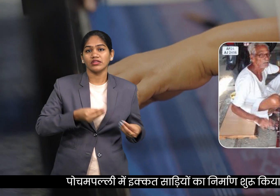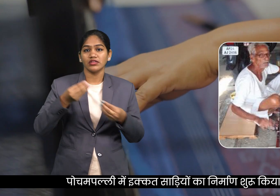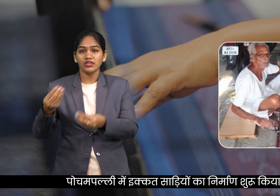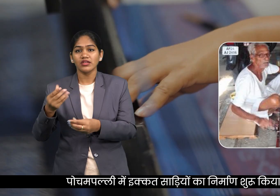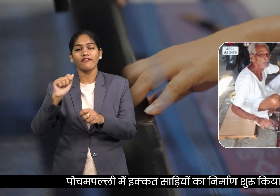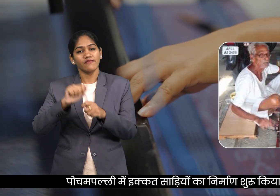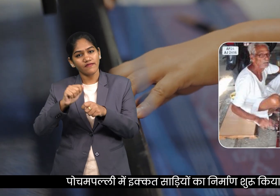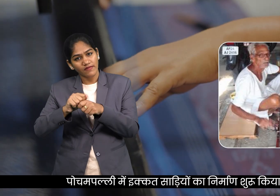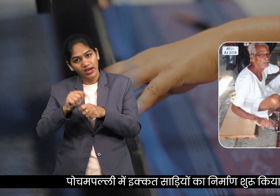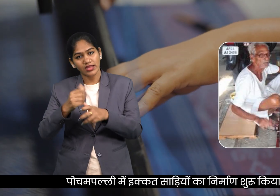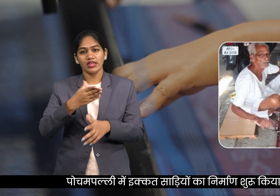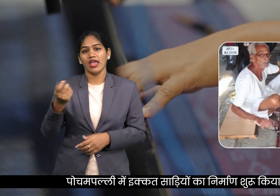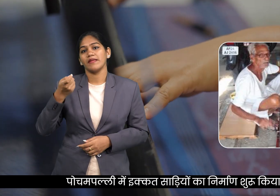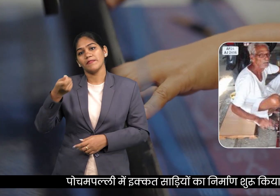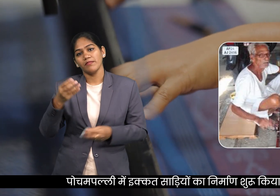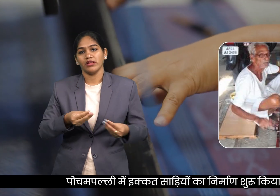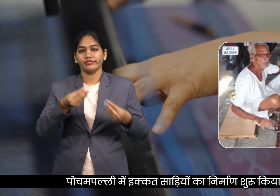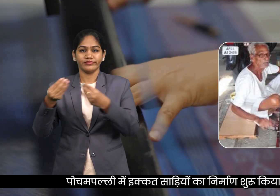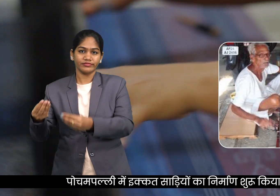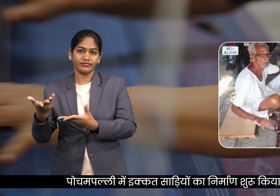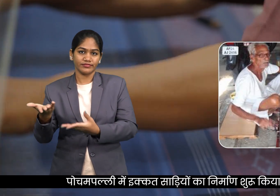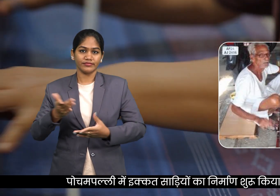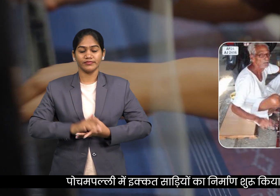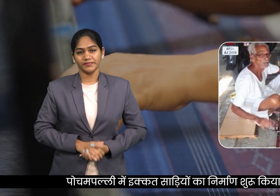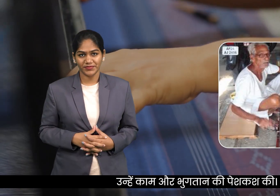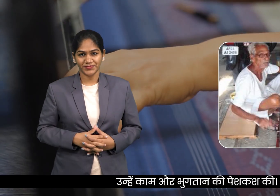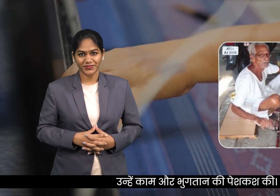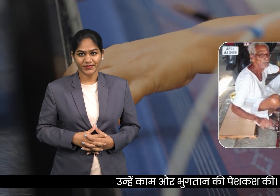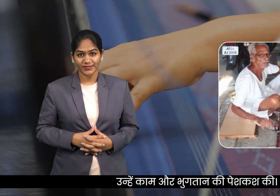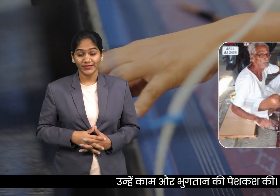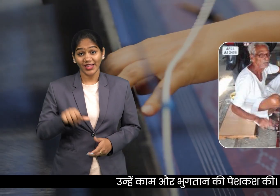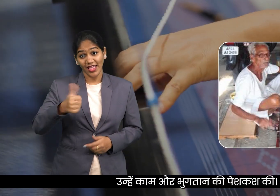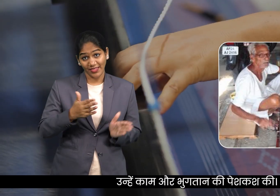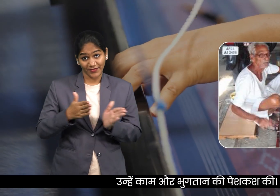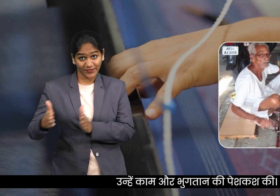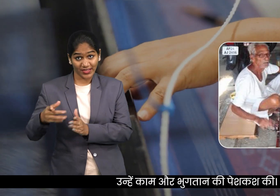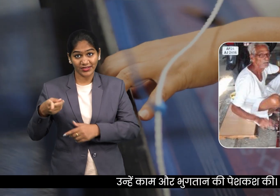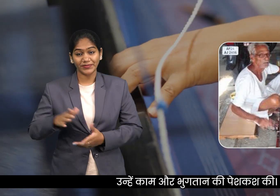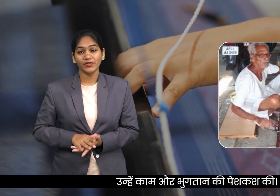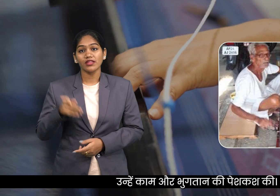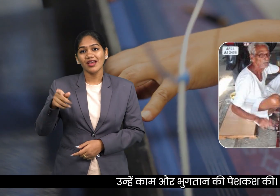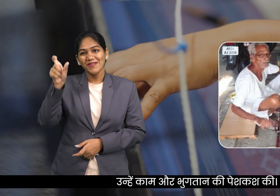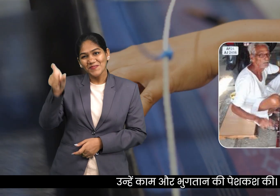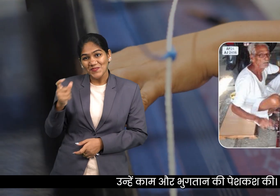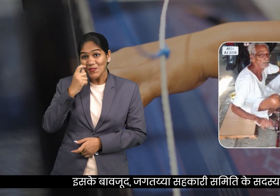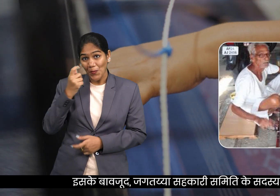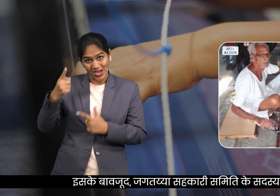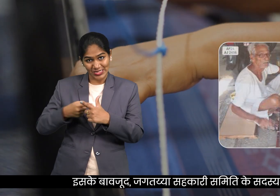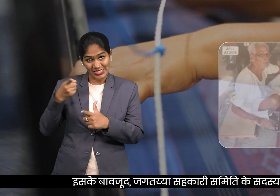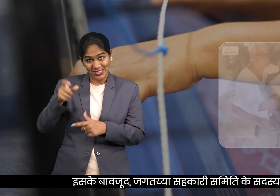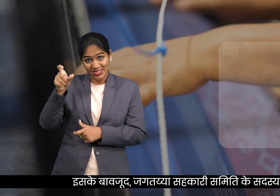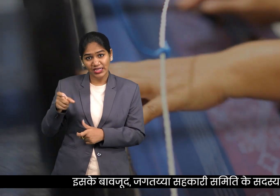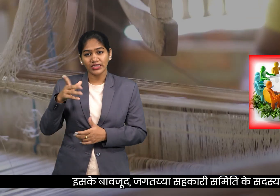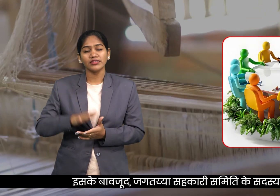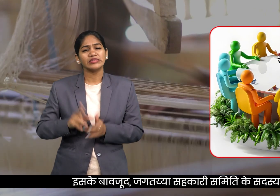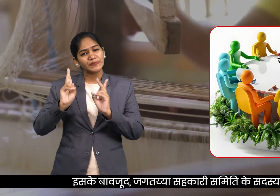पोचमपल्ली में इक्कत साड़ियों का निर्माण शुरू किया जब उन्होंने उन्हें काम और भुगतान की पेशकश की।